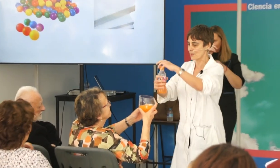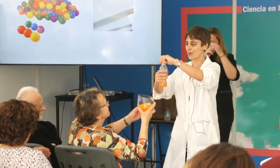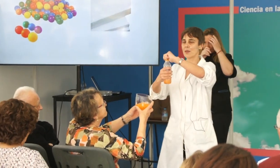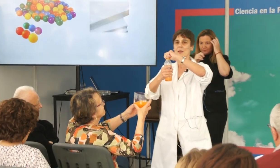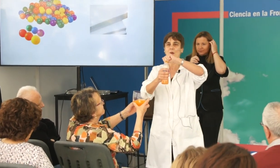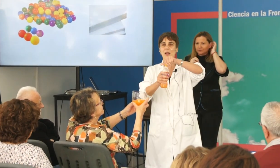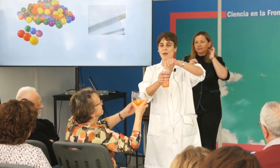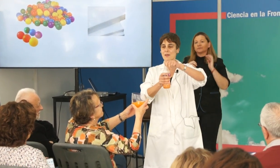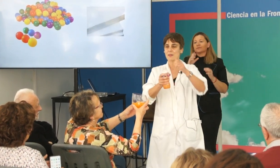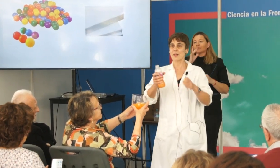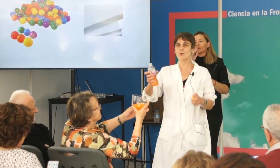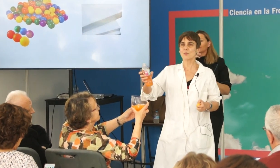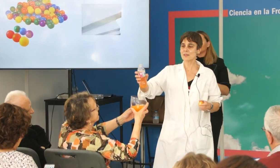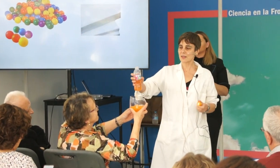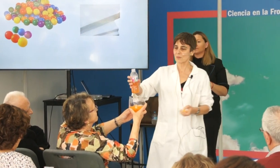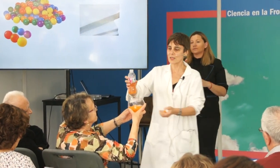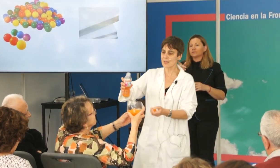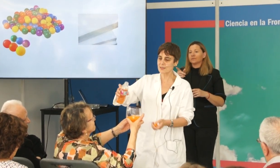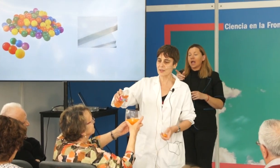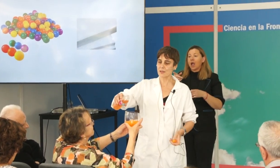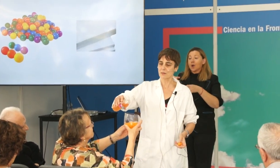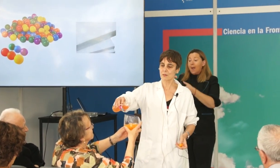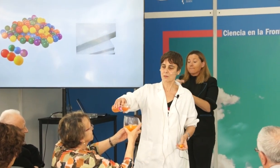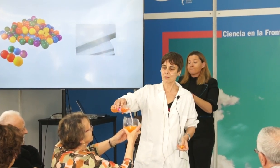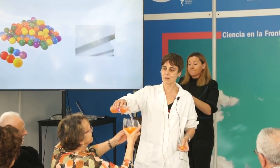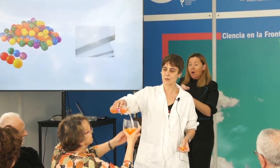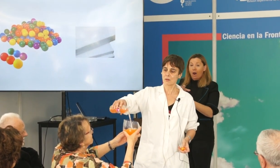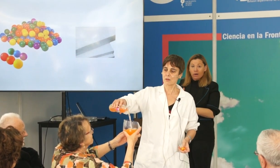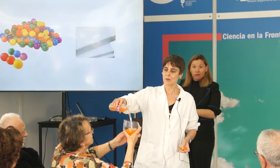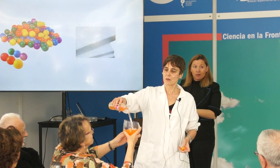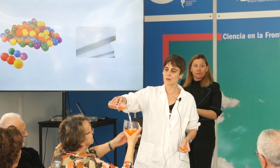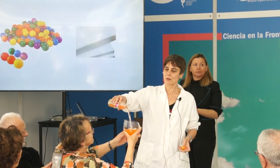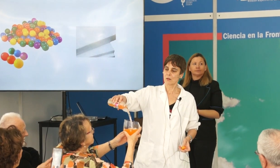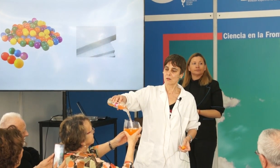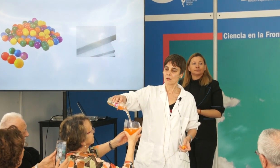punto, ¿eh? Y ahora tenemos una serie de bolitas que...